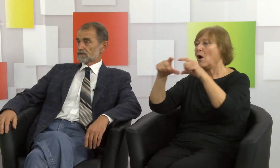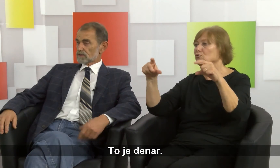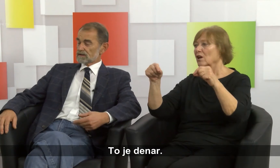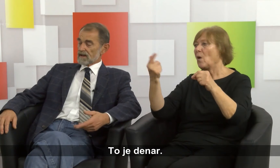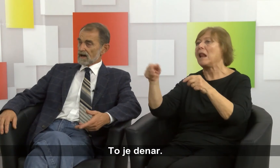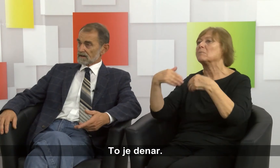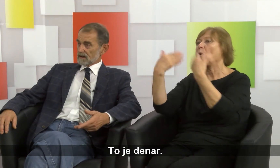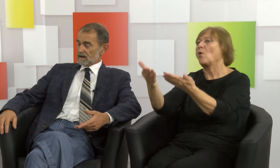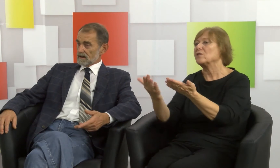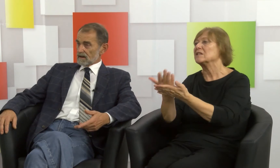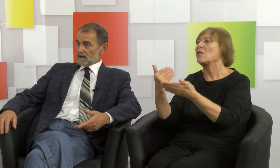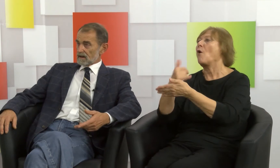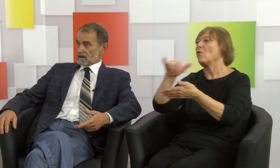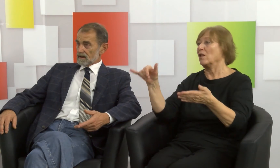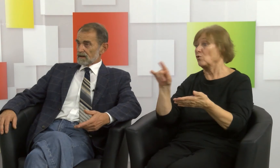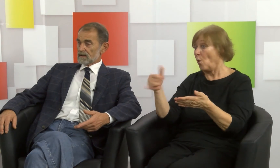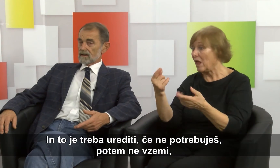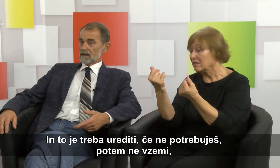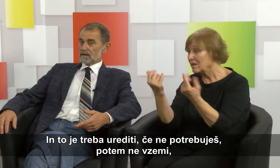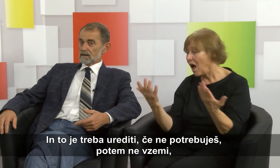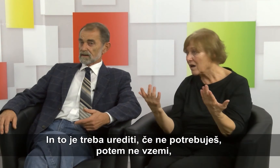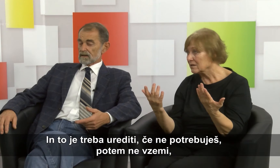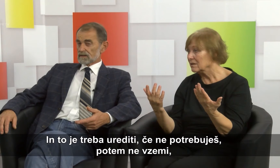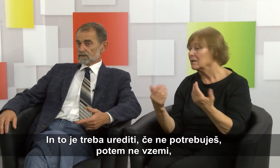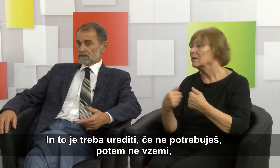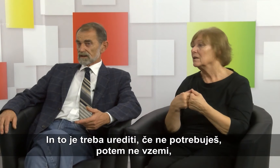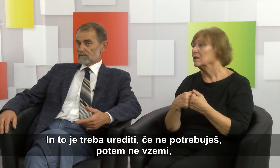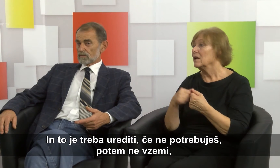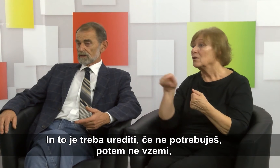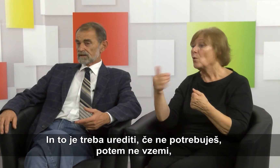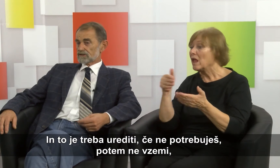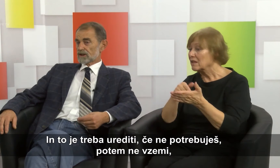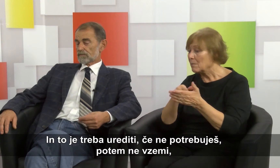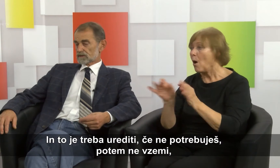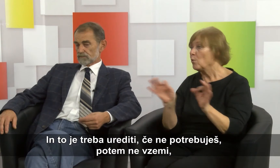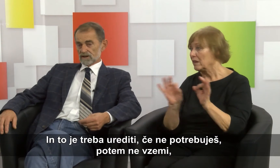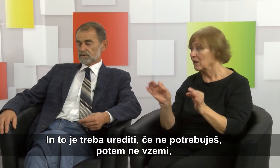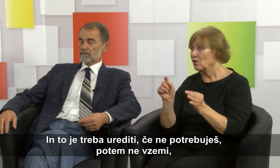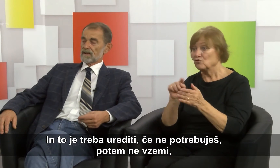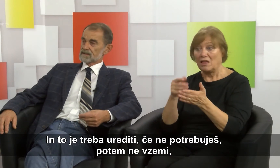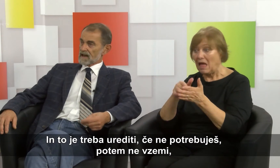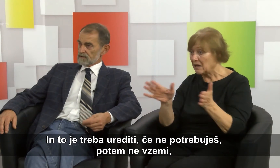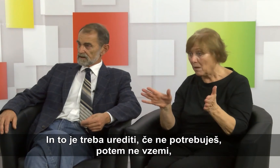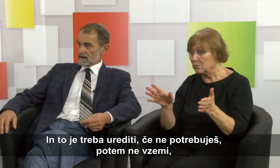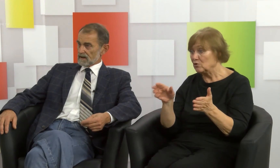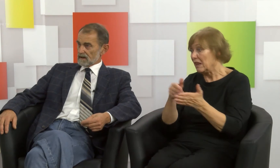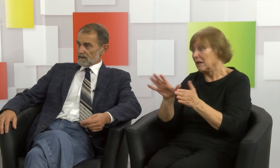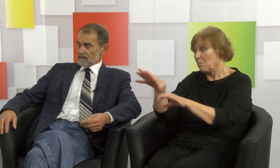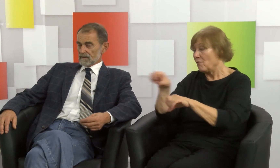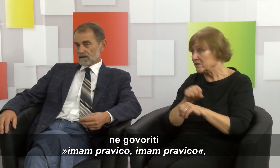To je denar, ne? In to je treba urediti. Če ne potrebuješ, potem ne vzemi, ne? Ne